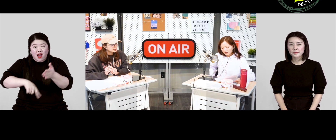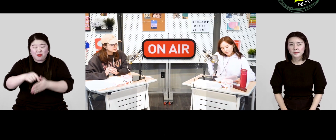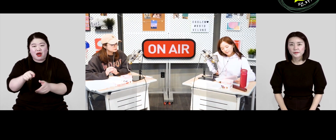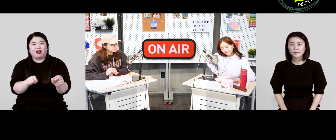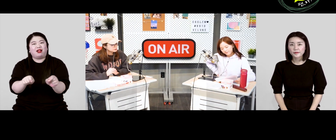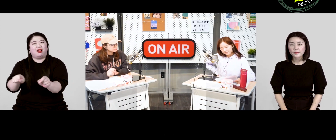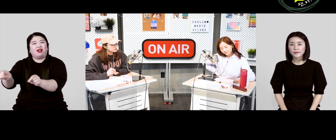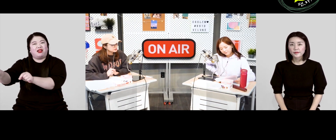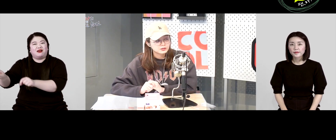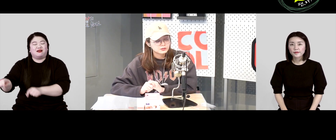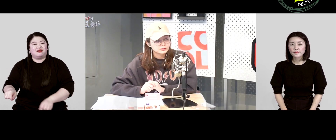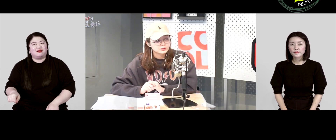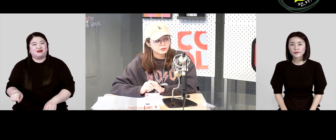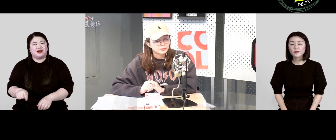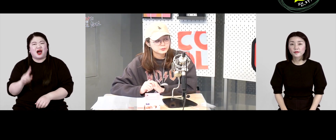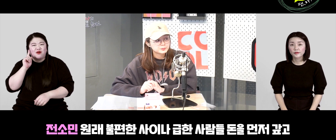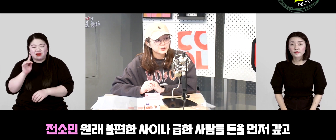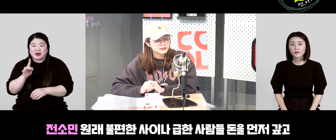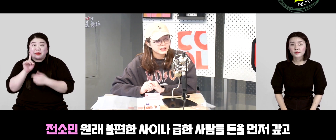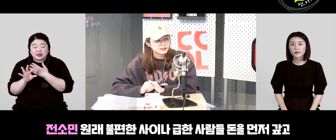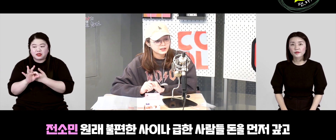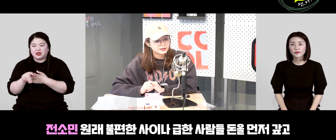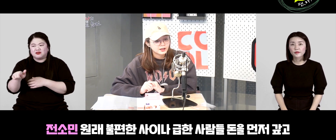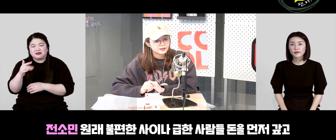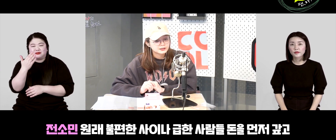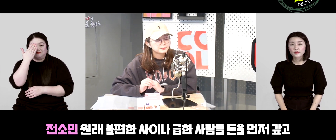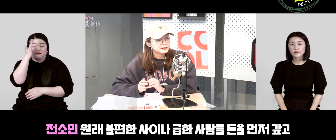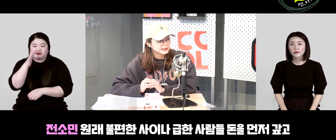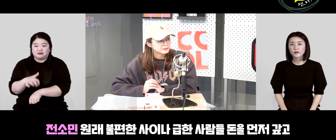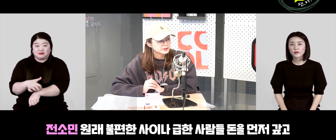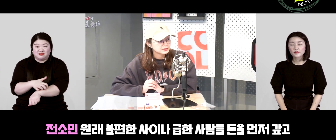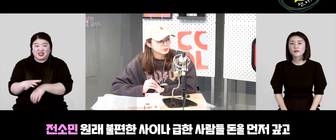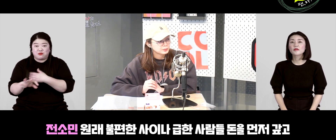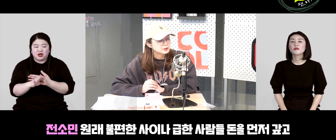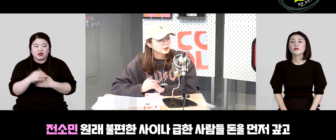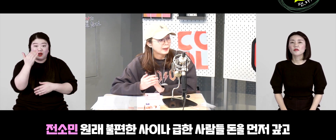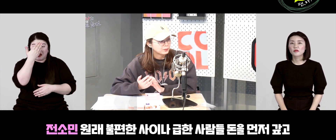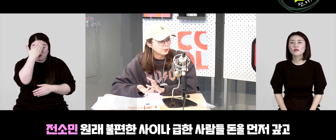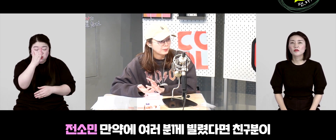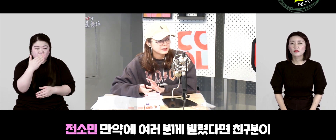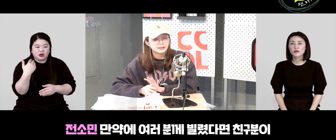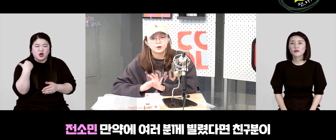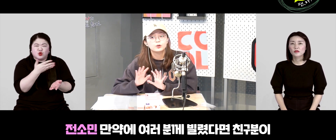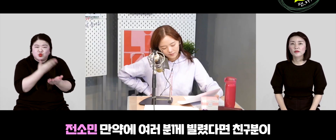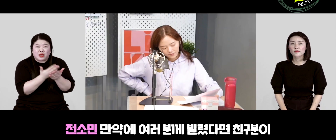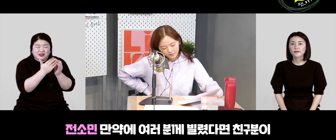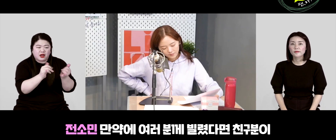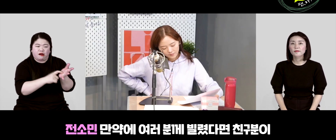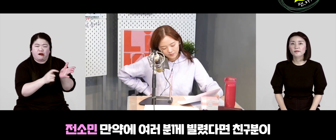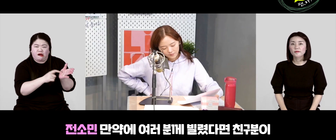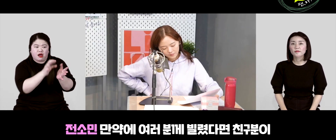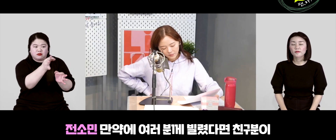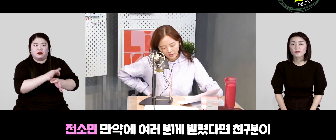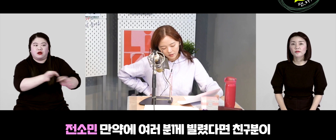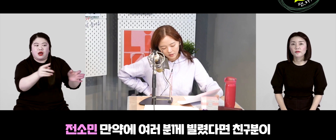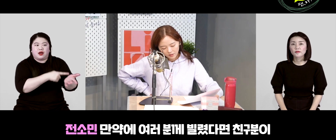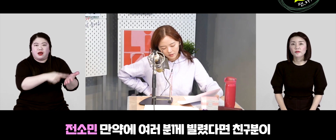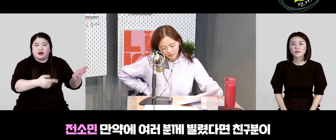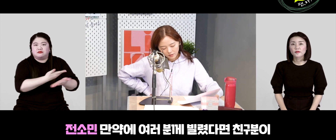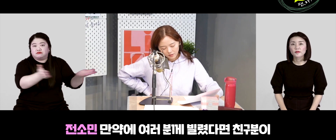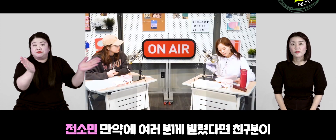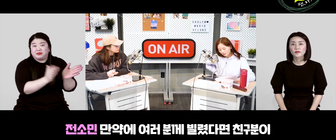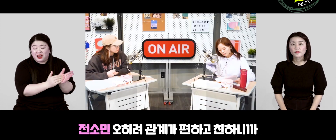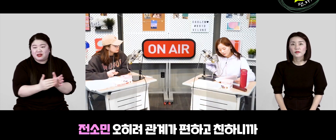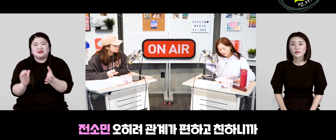원래 그쵸. 불편한 사이나 급한 사람들 돈을 먼저 갚고 만약에 여러분께 빌렸다면 이